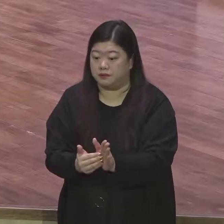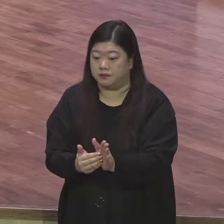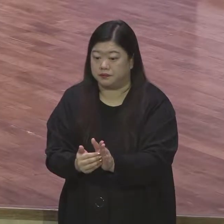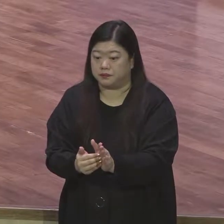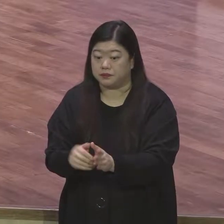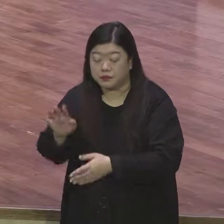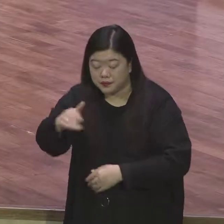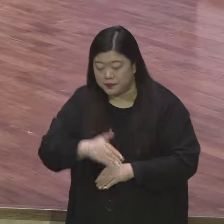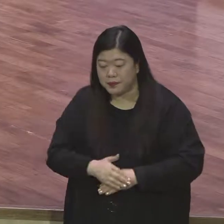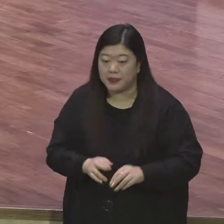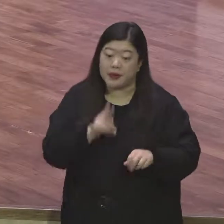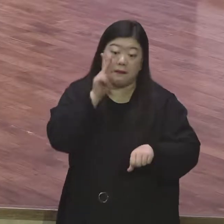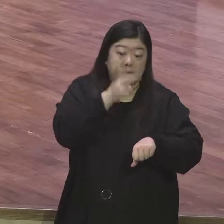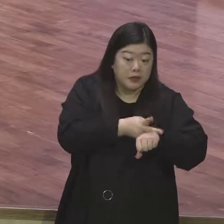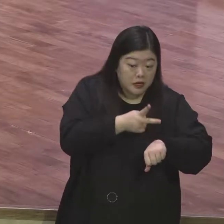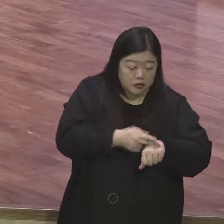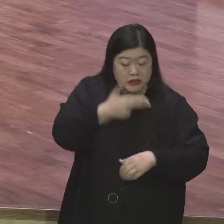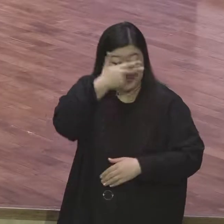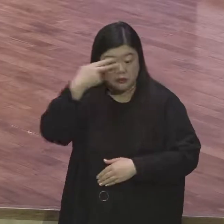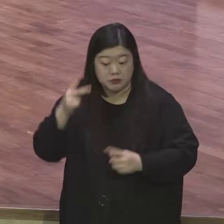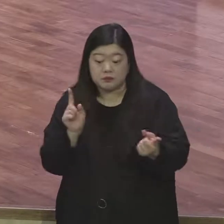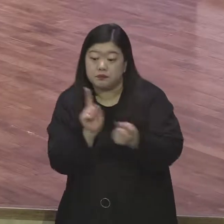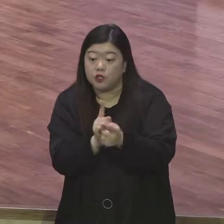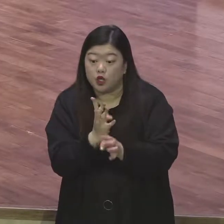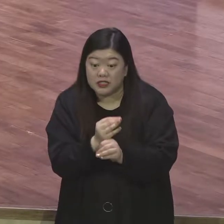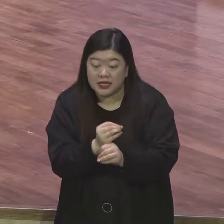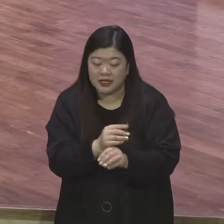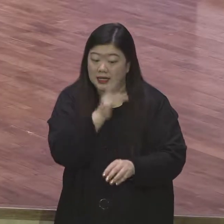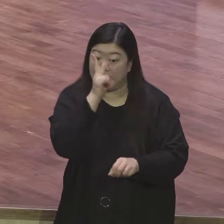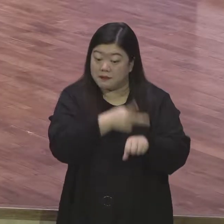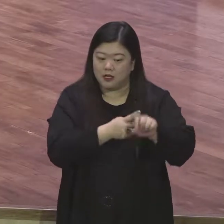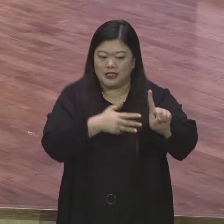그때 바울을 통해 복음의 비밀을 깨달았어요.